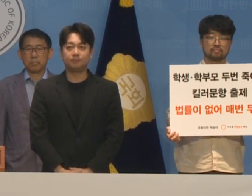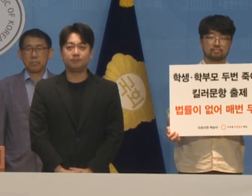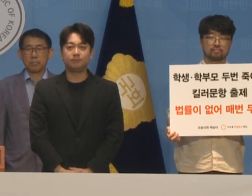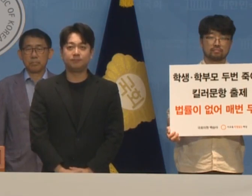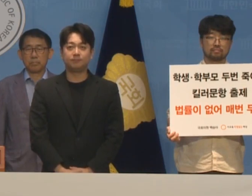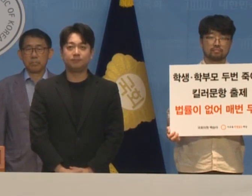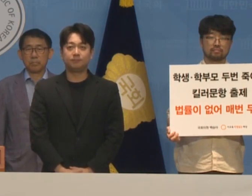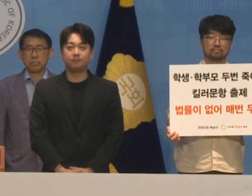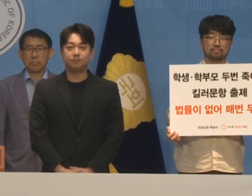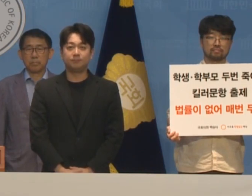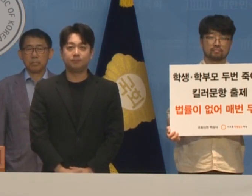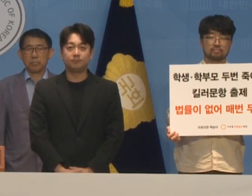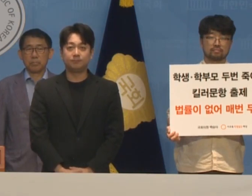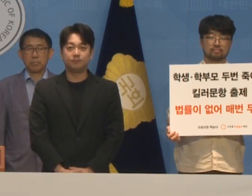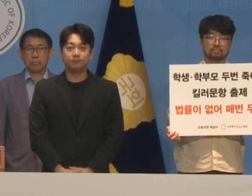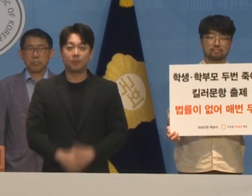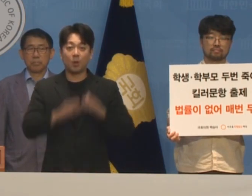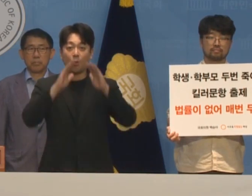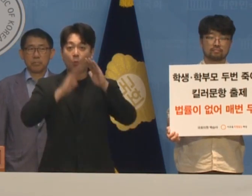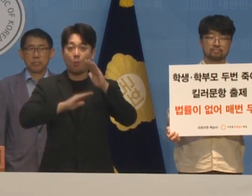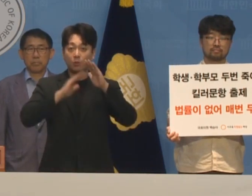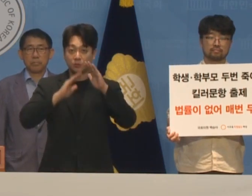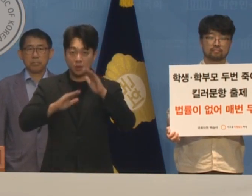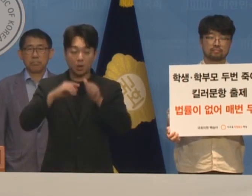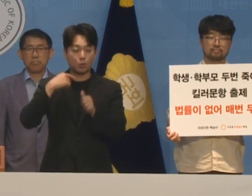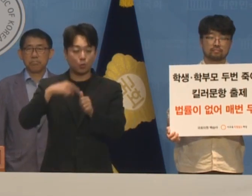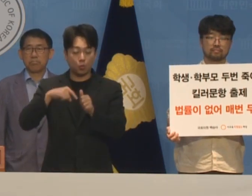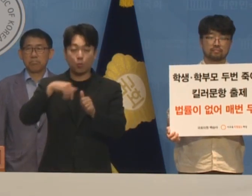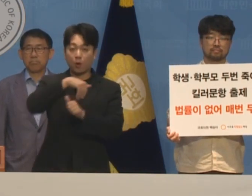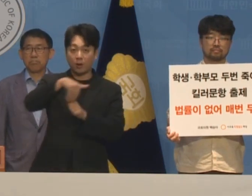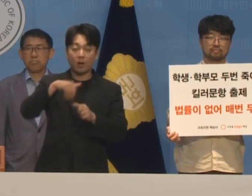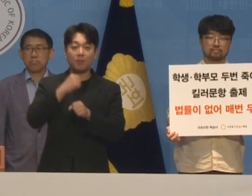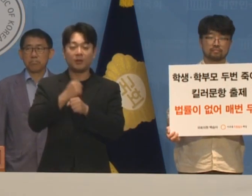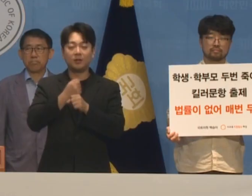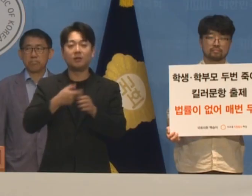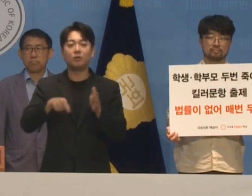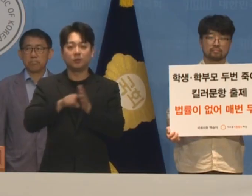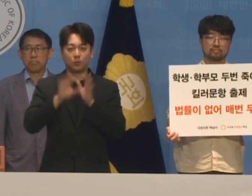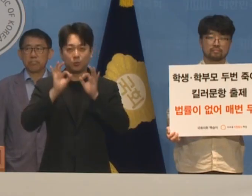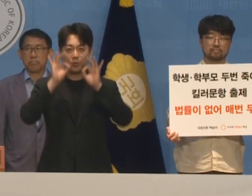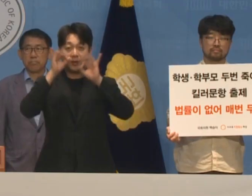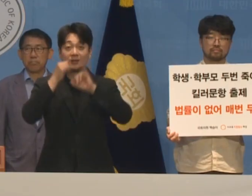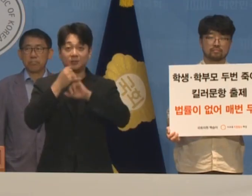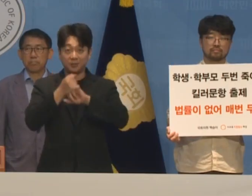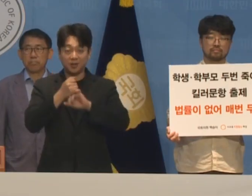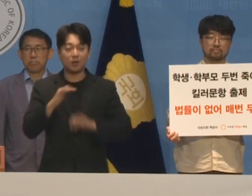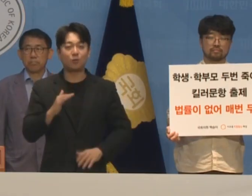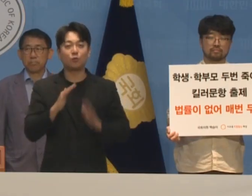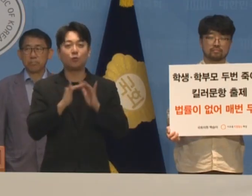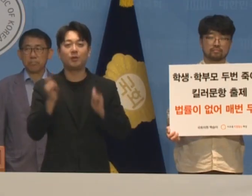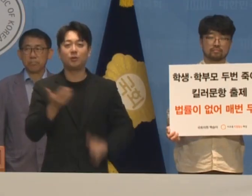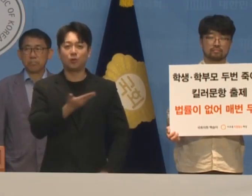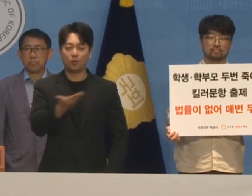앞으로도 저희는 공정한 교육 환경을 조성하기 위해 최선을 다할 것입니다. 국민 여러분의 많은